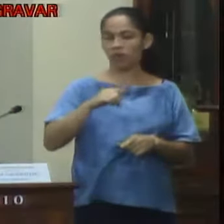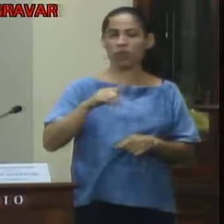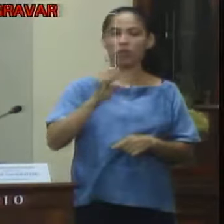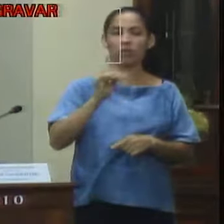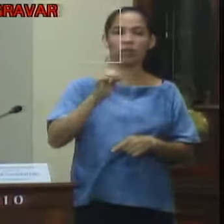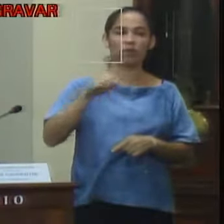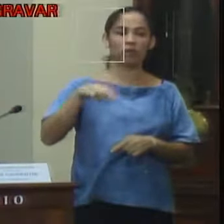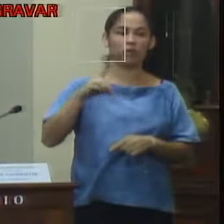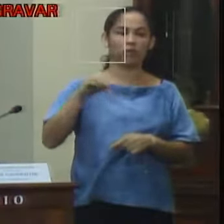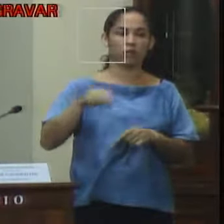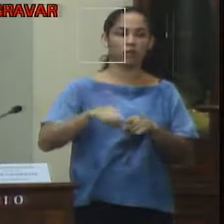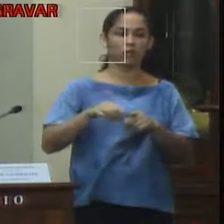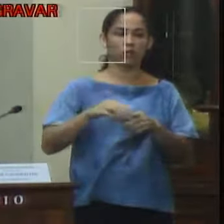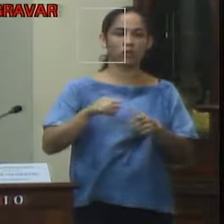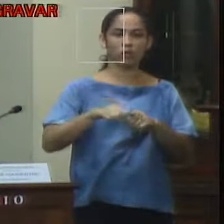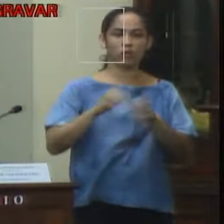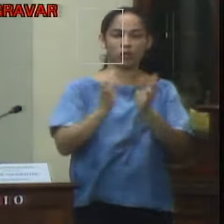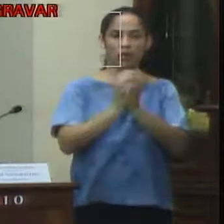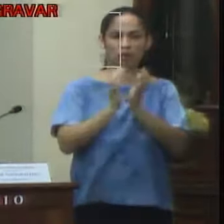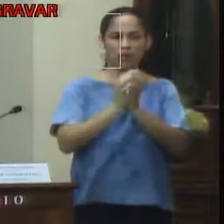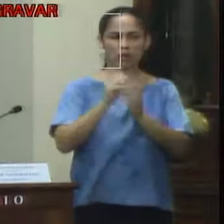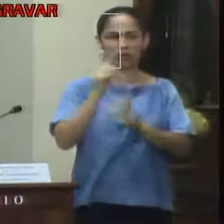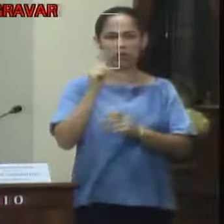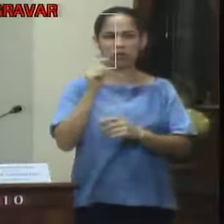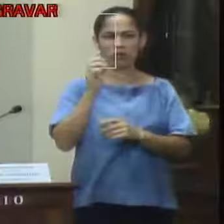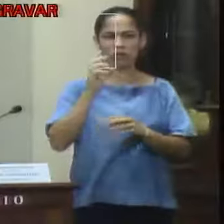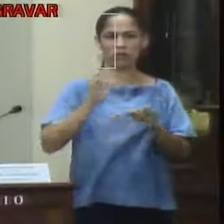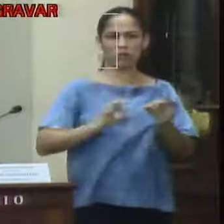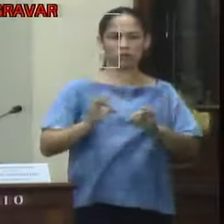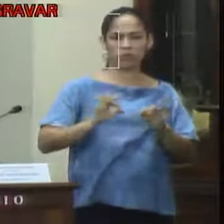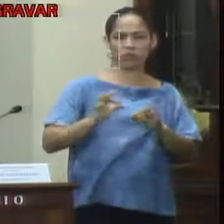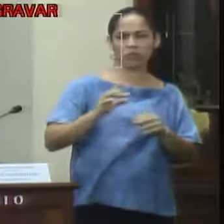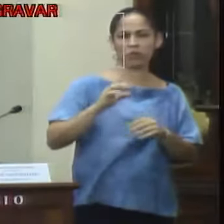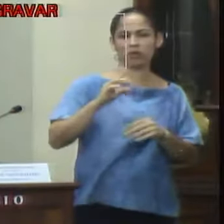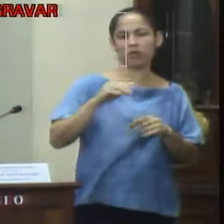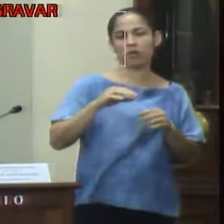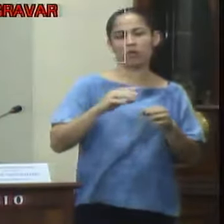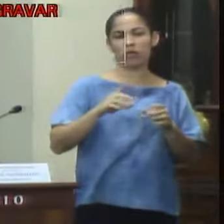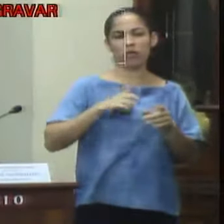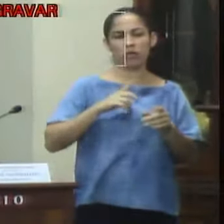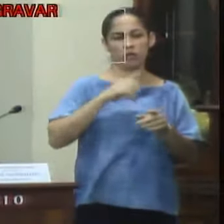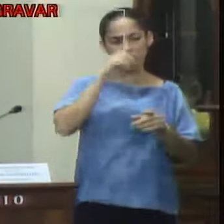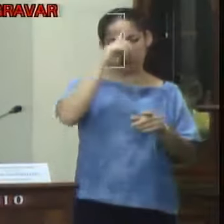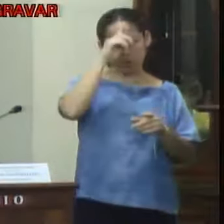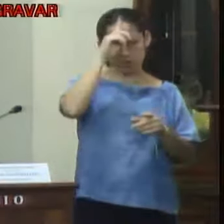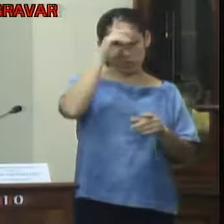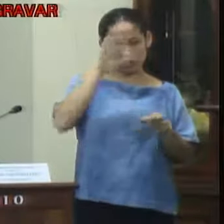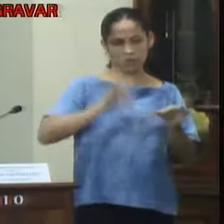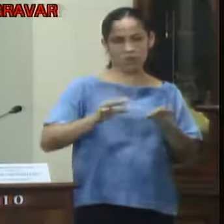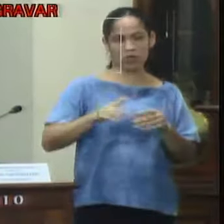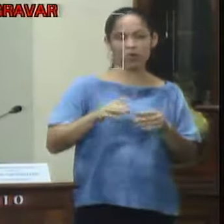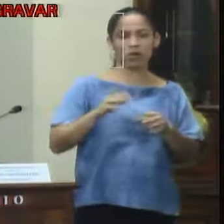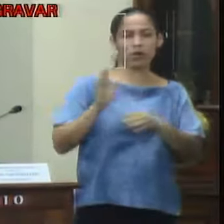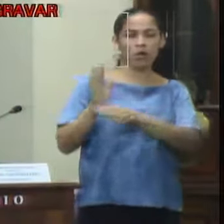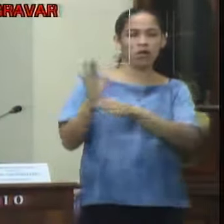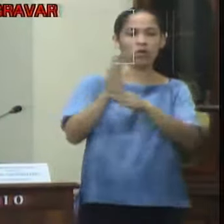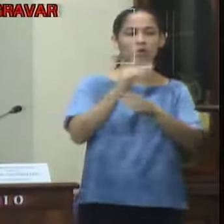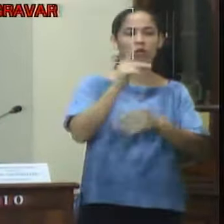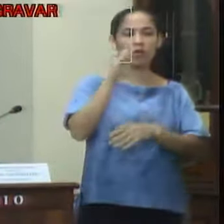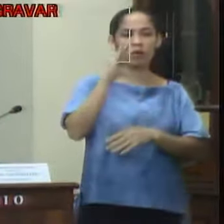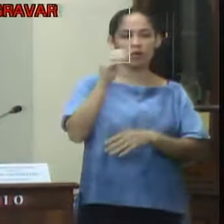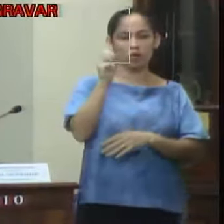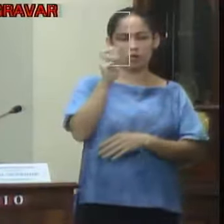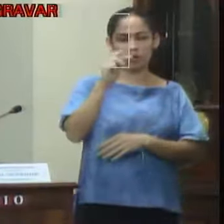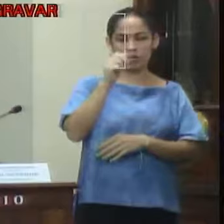Graça, que através da equipe de gerência de projetos, formule um projeto que possa contemplar o distrito de Barão de